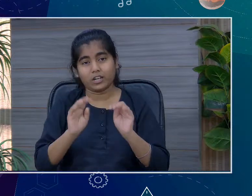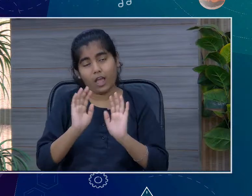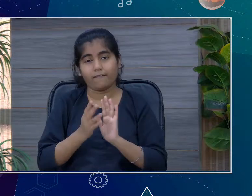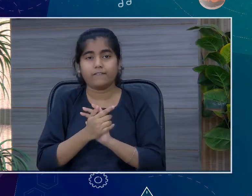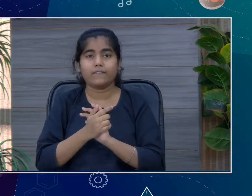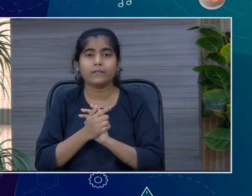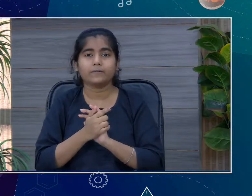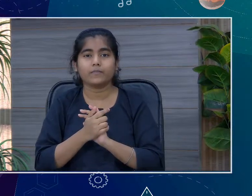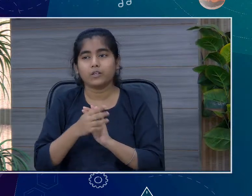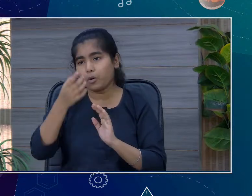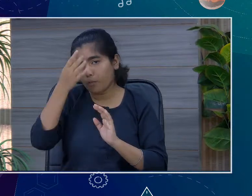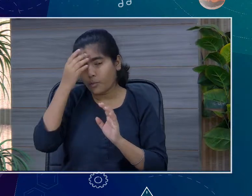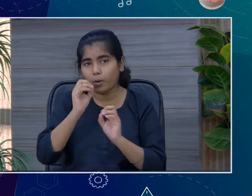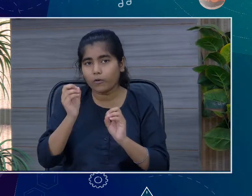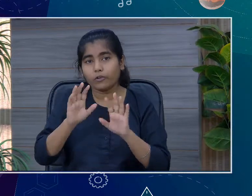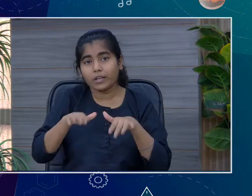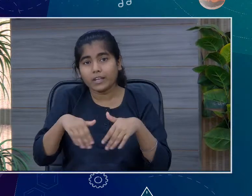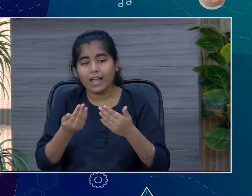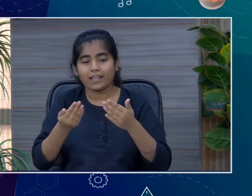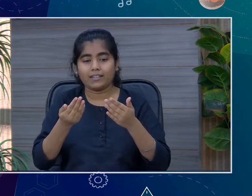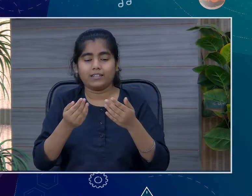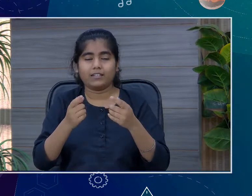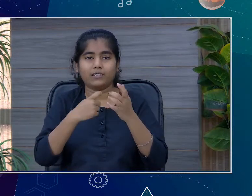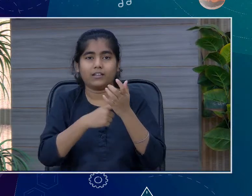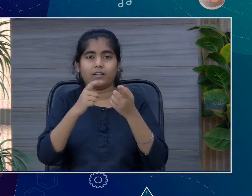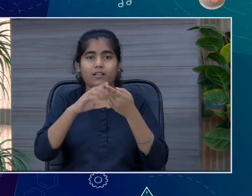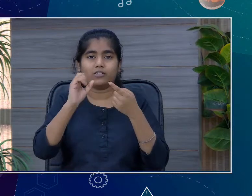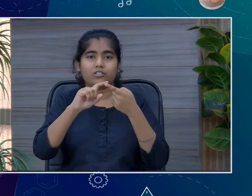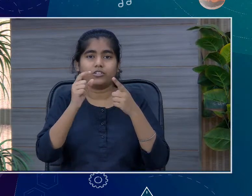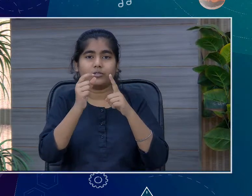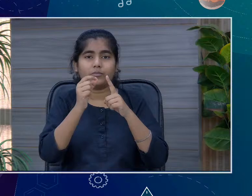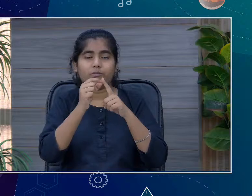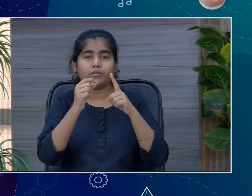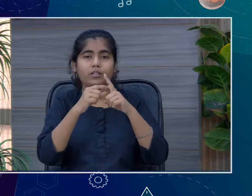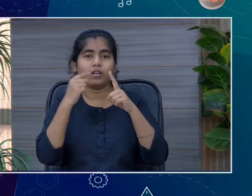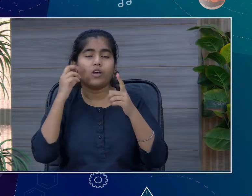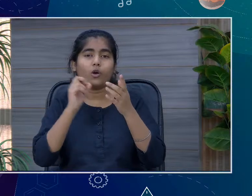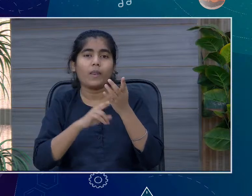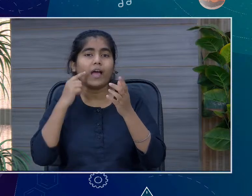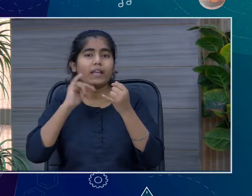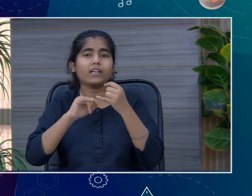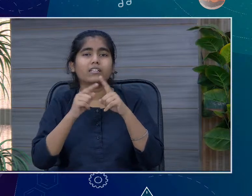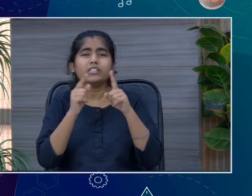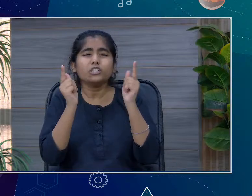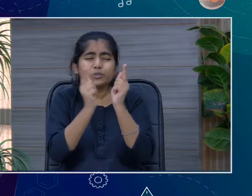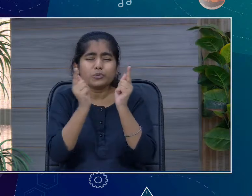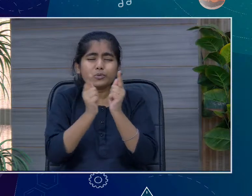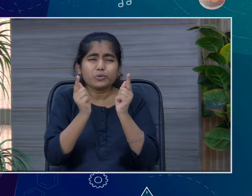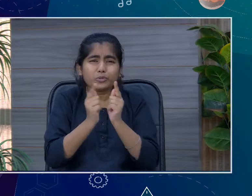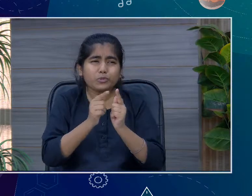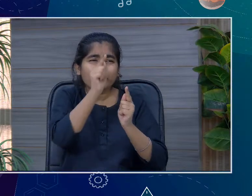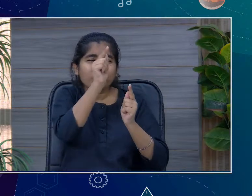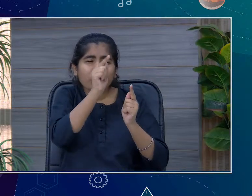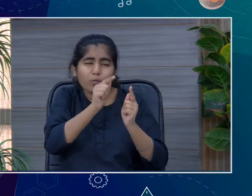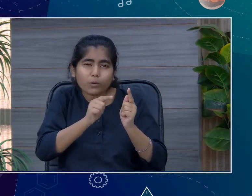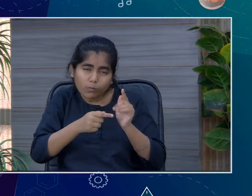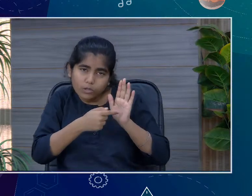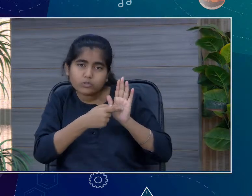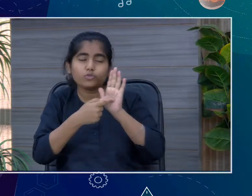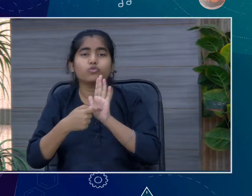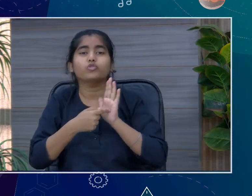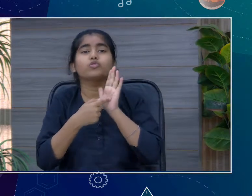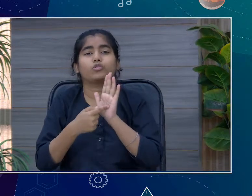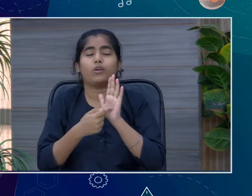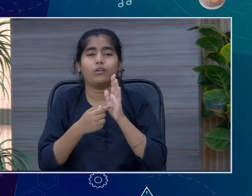किसी रिसेप्शनिस्ट के पास जा रहे हैं तो आपका पैर वहाँ पर रखने के लिए कोई चीज़ वहाँ पर बनी हुई है नहीं, ये छोटी छोटी सी जो बारीकियाँ हैं वो आपको यहाँ पर देखने को